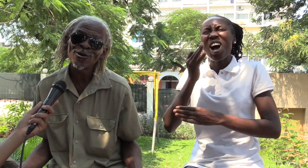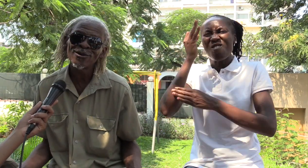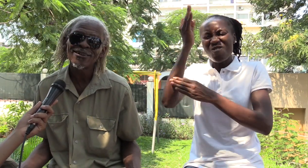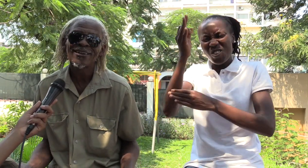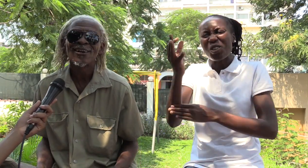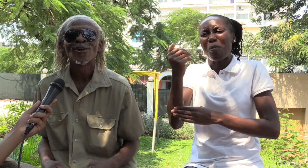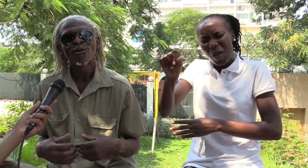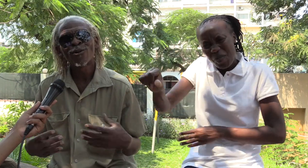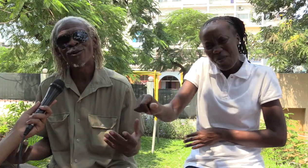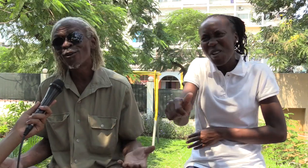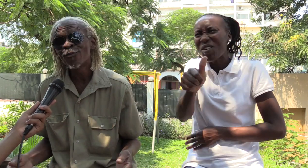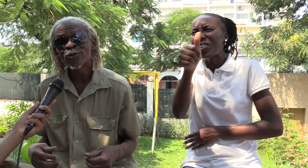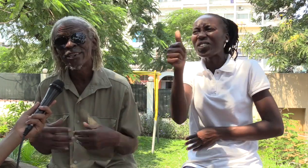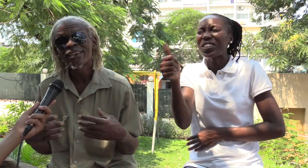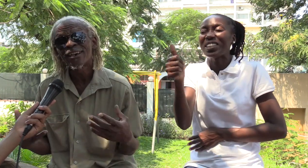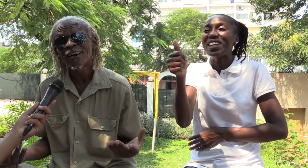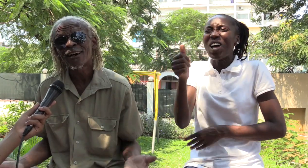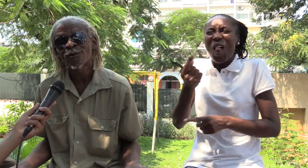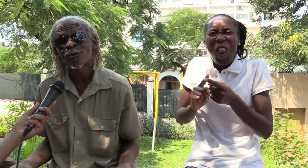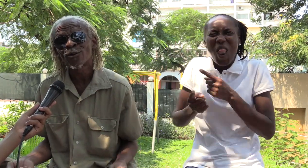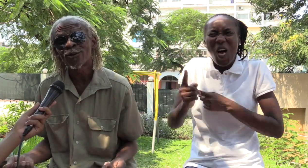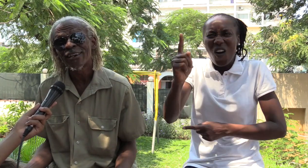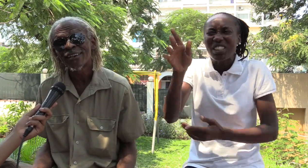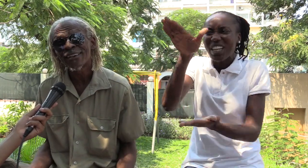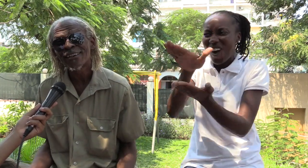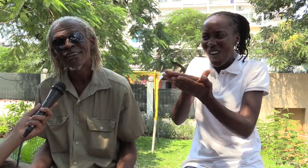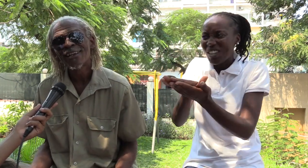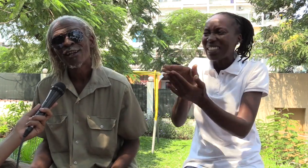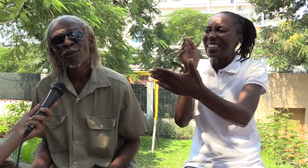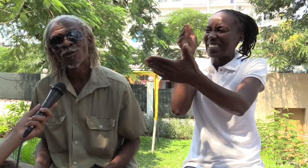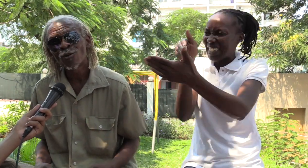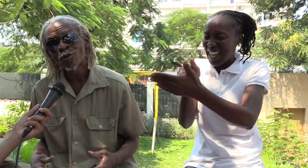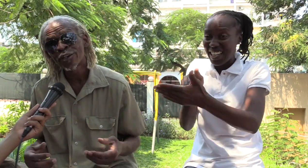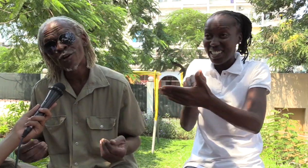Chitalungo Colomu